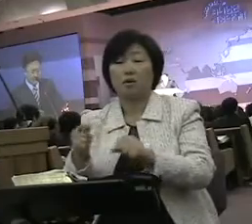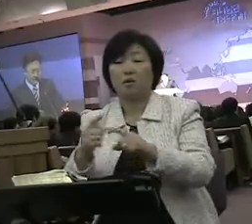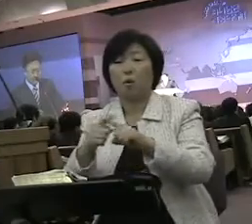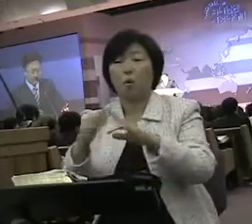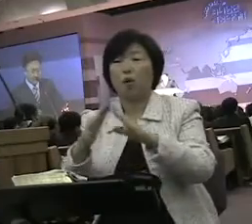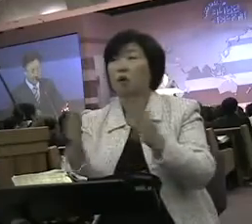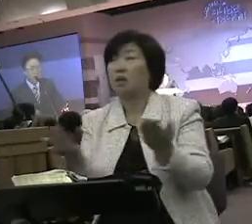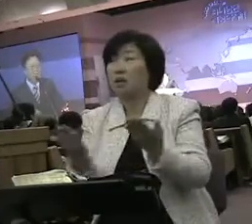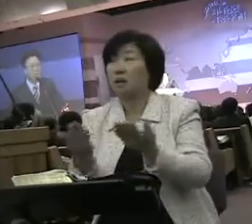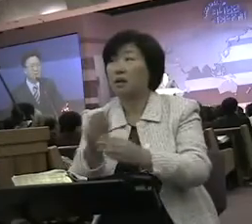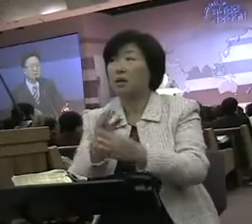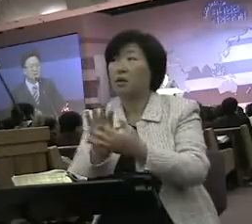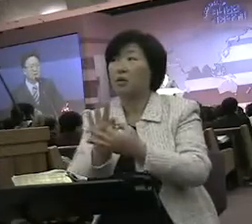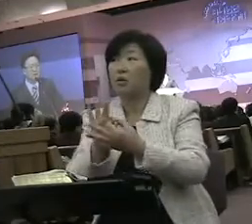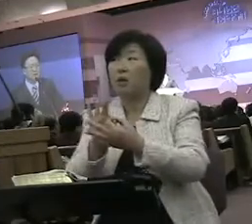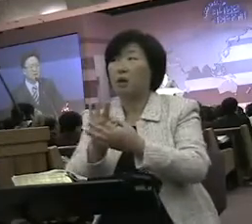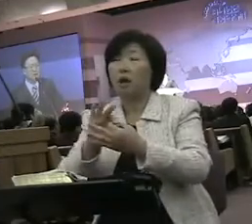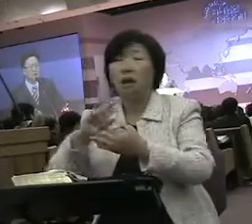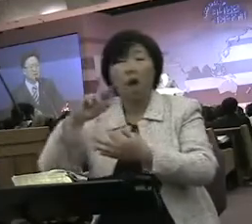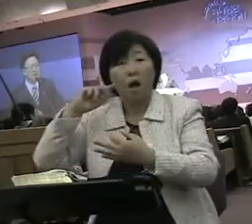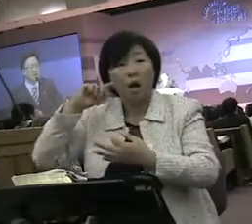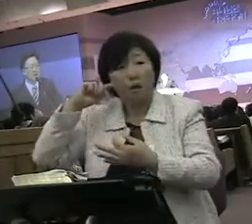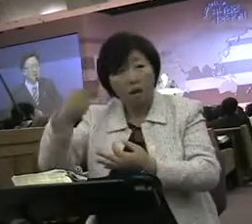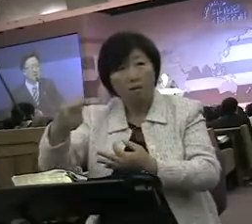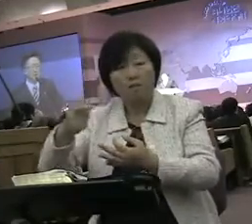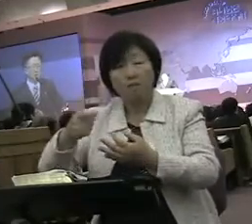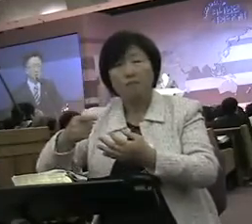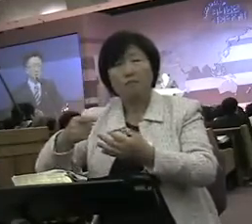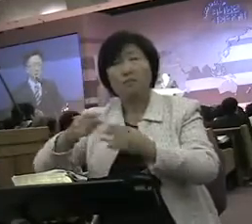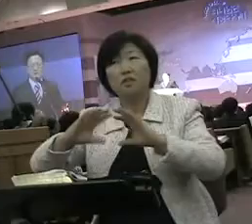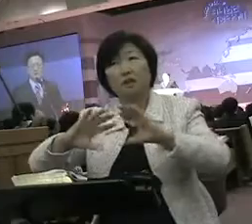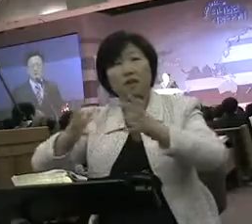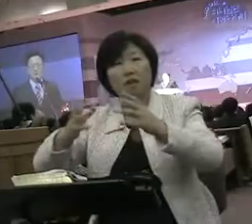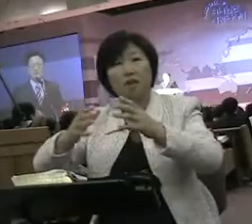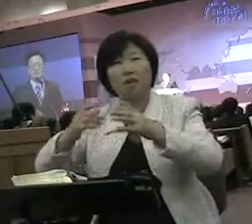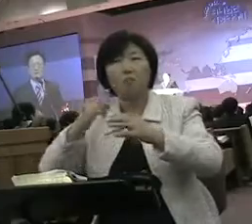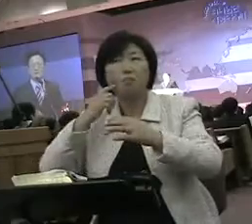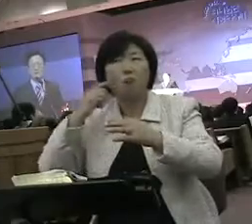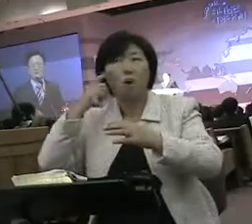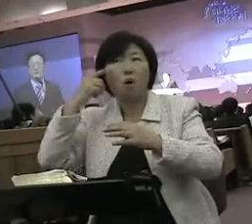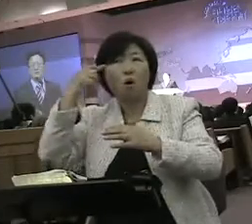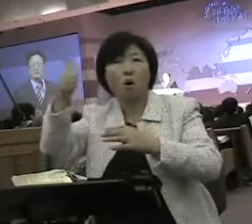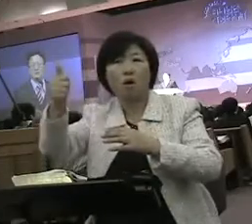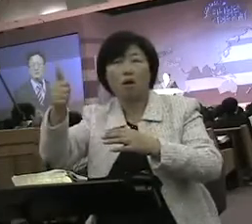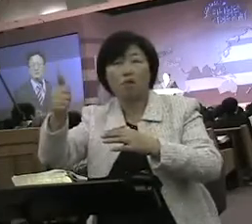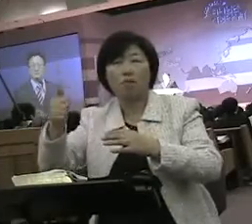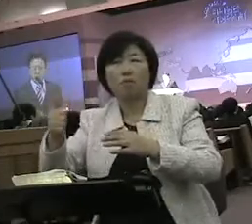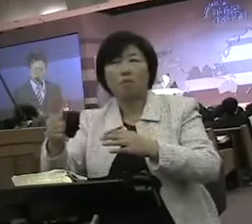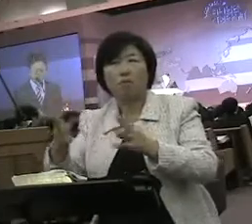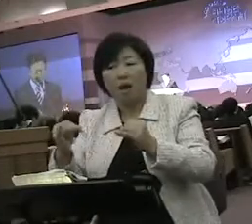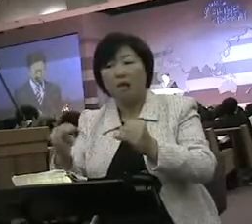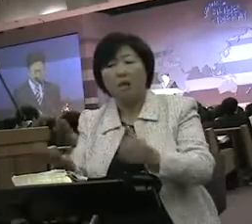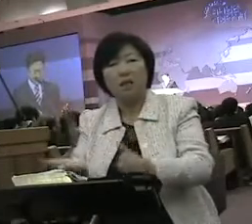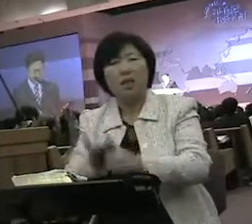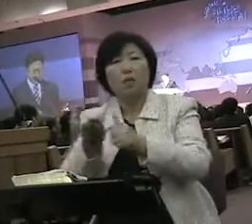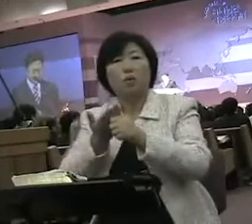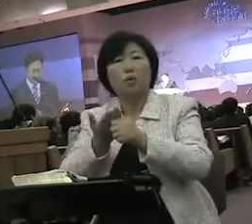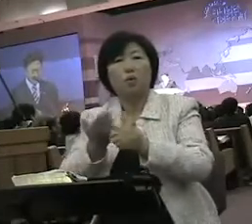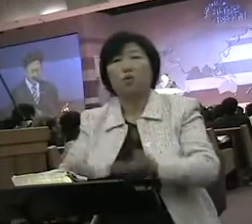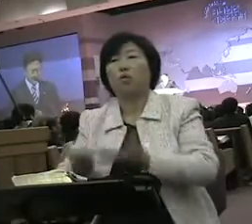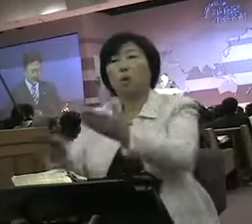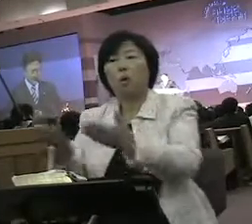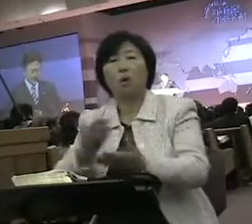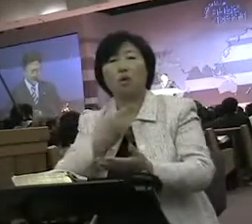통해서 다음 세대 목회자들을 많이 길러내고 싶습니다. 영적인 거장들을 많이 길러내고 싶어요.